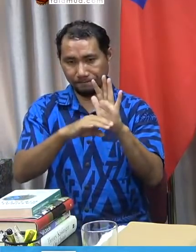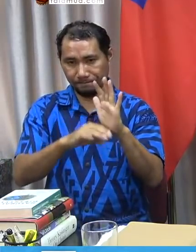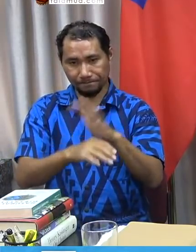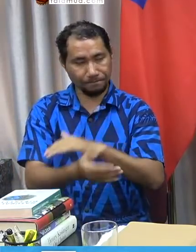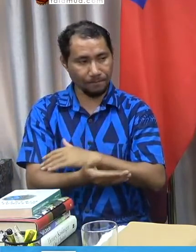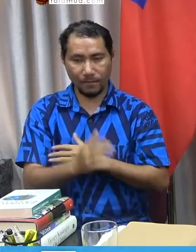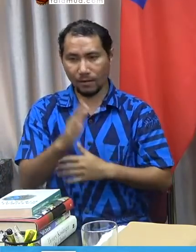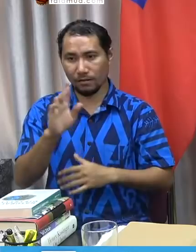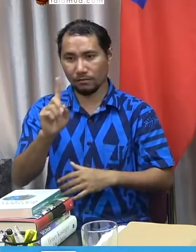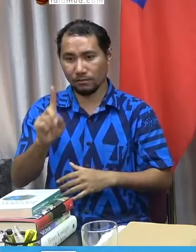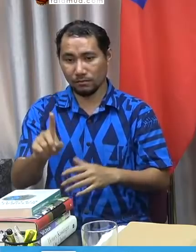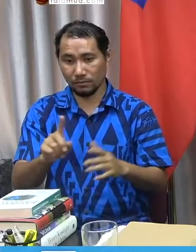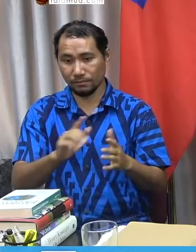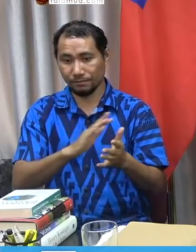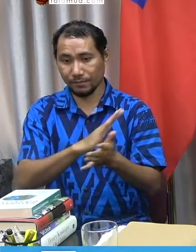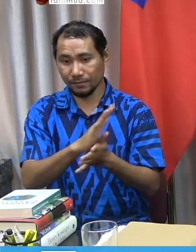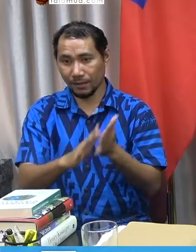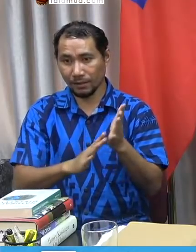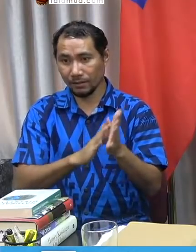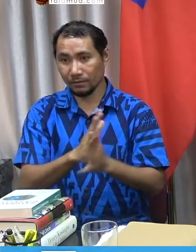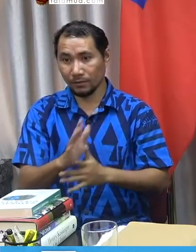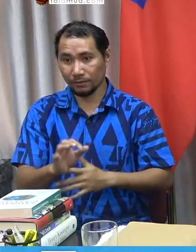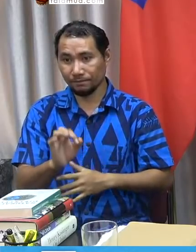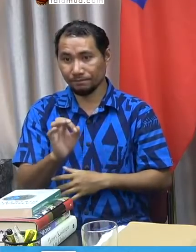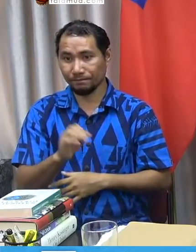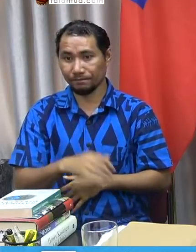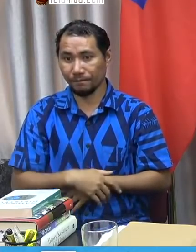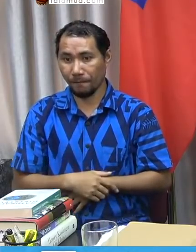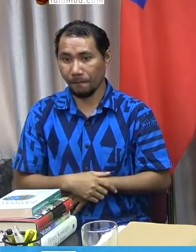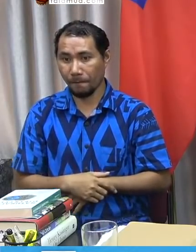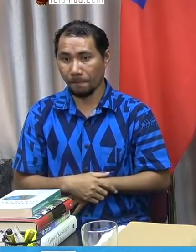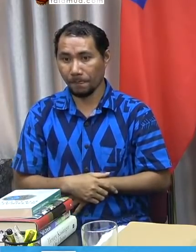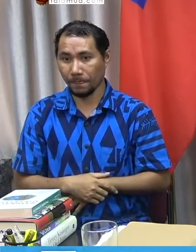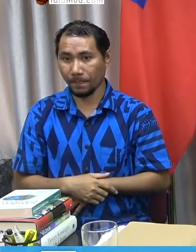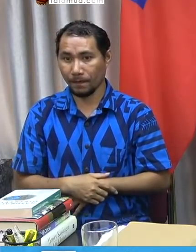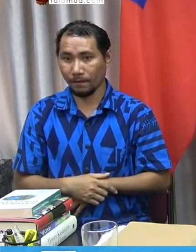nona winga e le te tauna whaamaunia ia